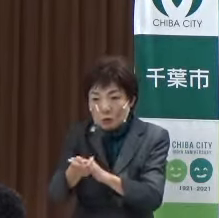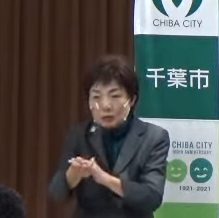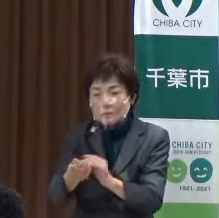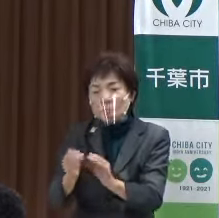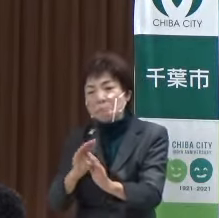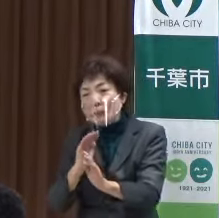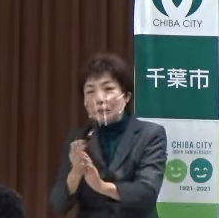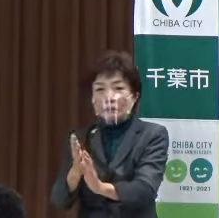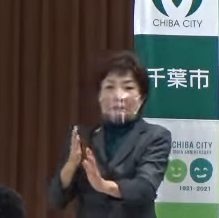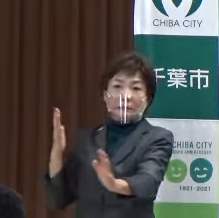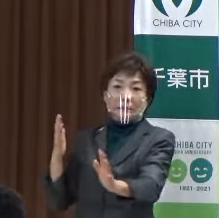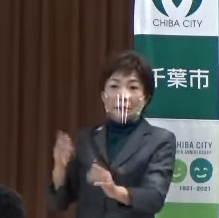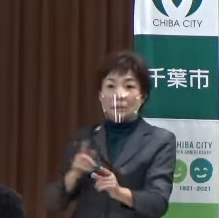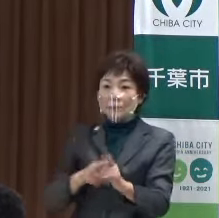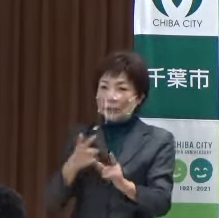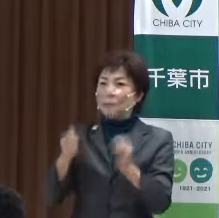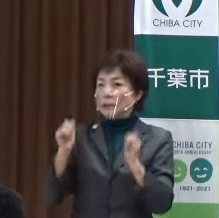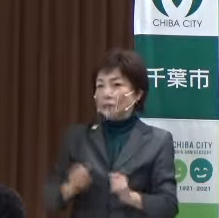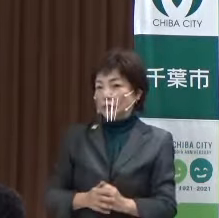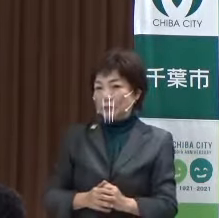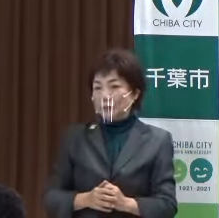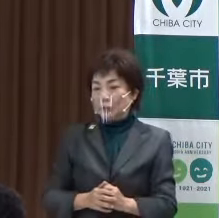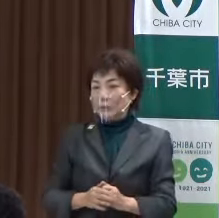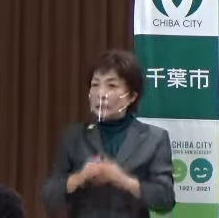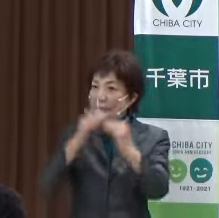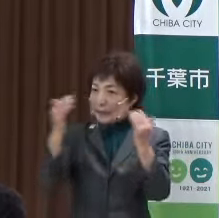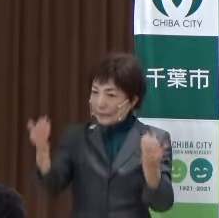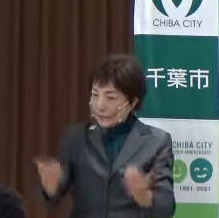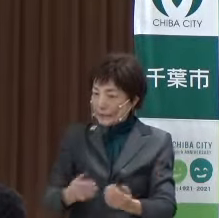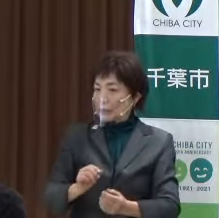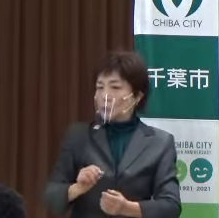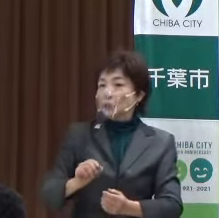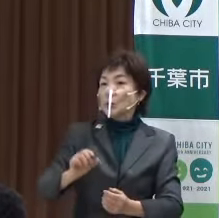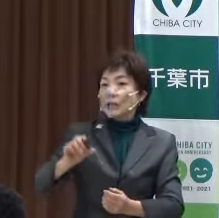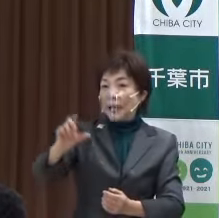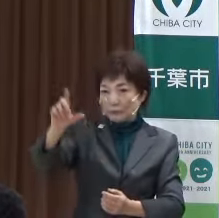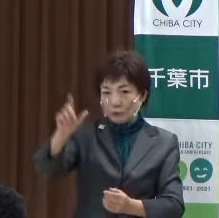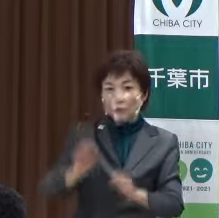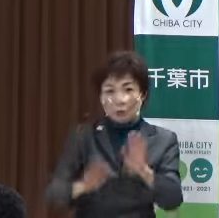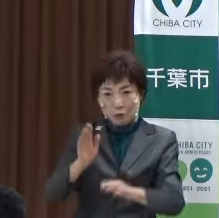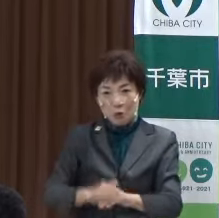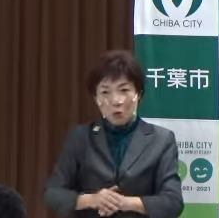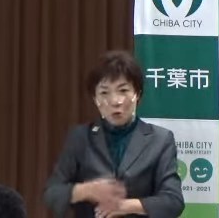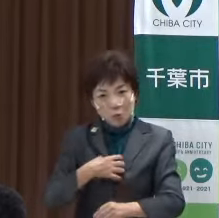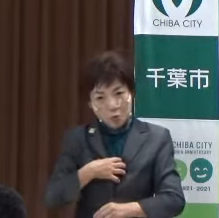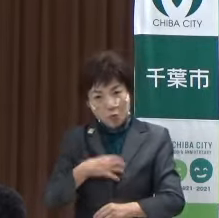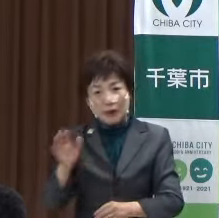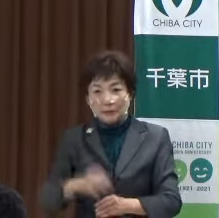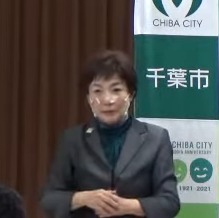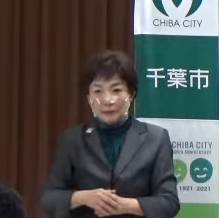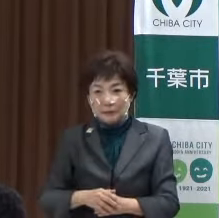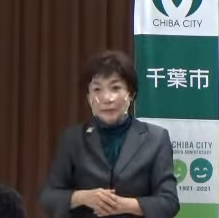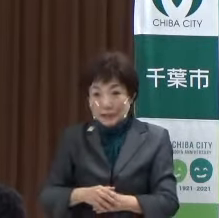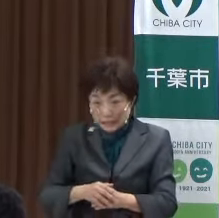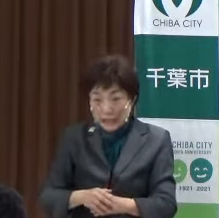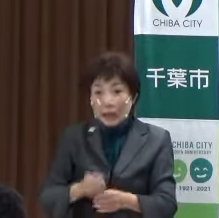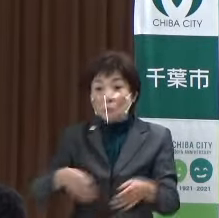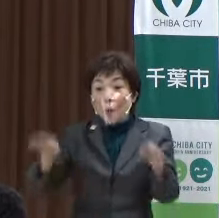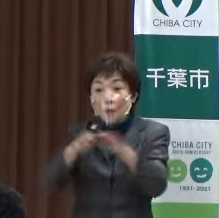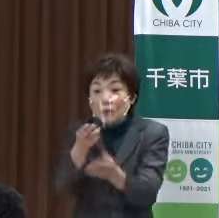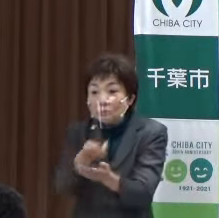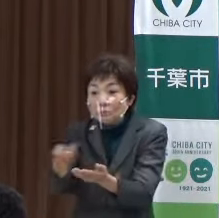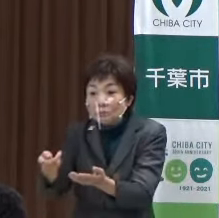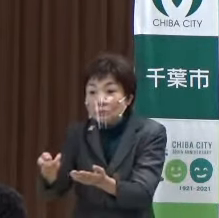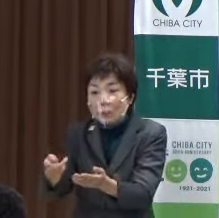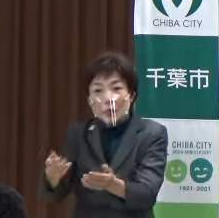も千葉市も含め全体的に増えている状況でありますので、病床に余裕がなくなっ